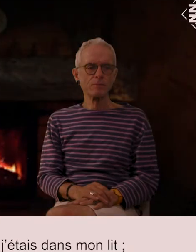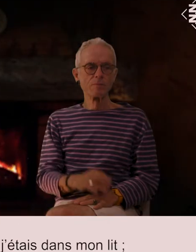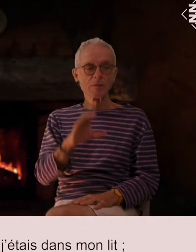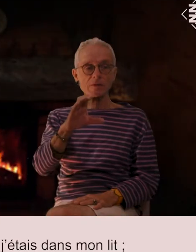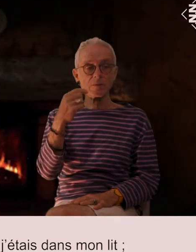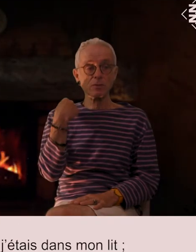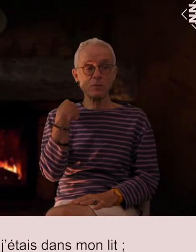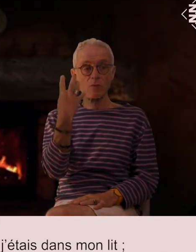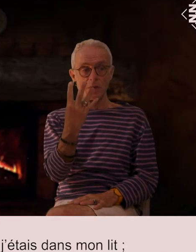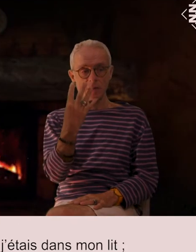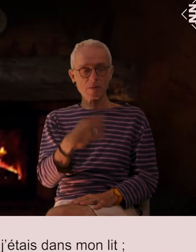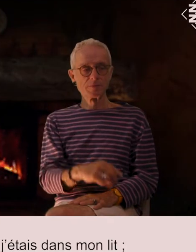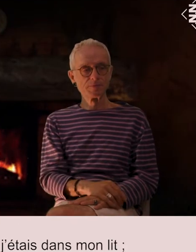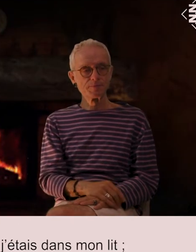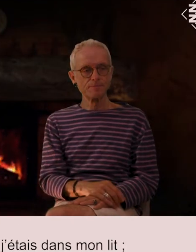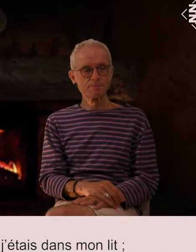chapitre 4